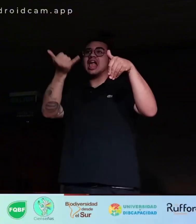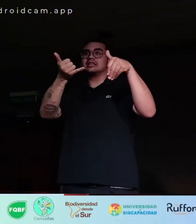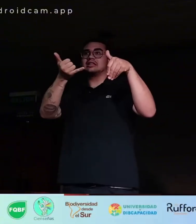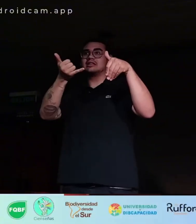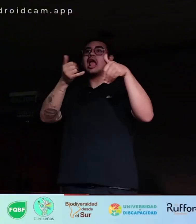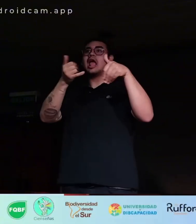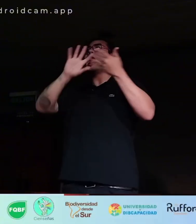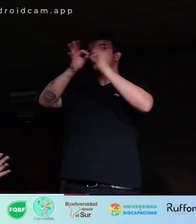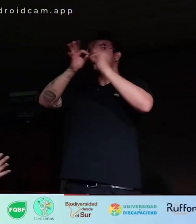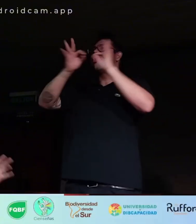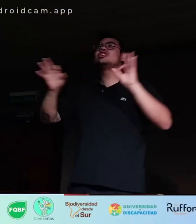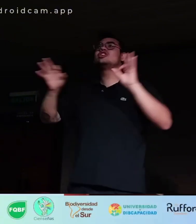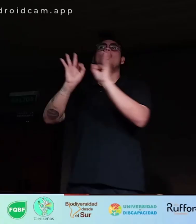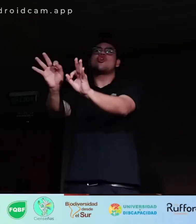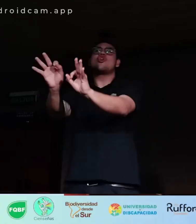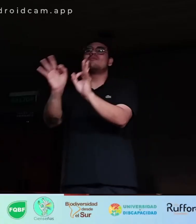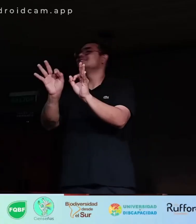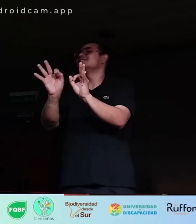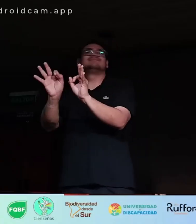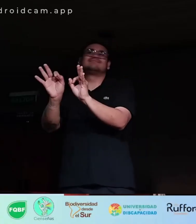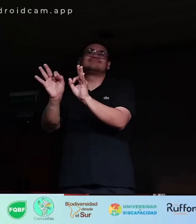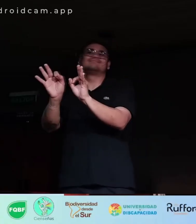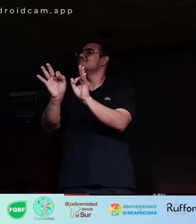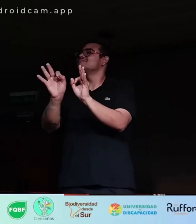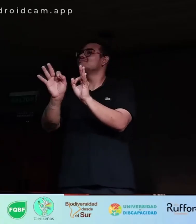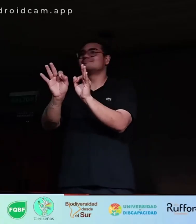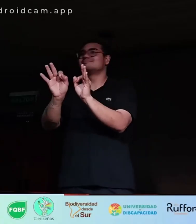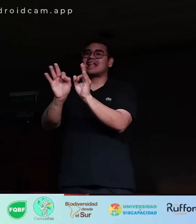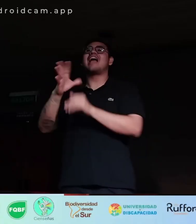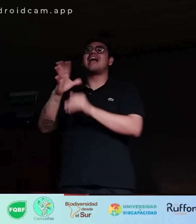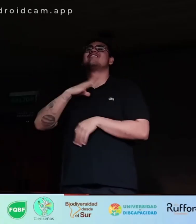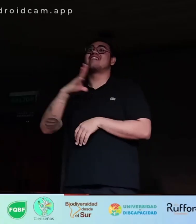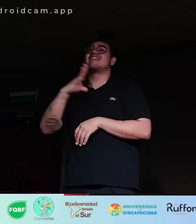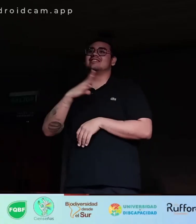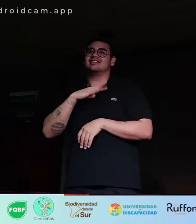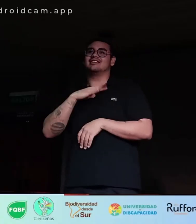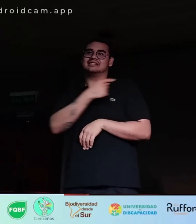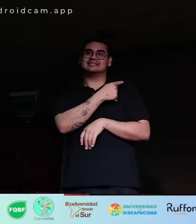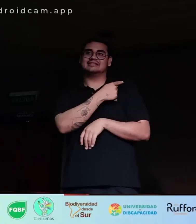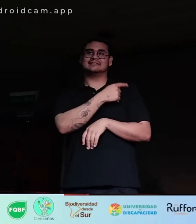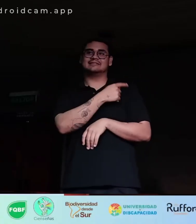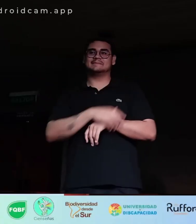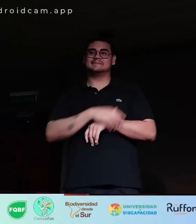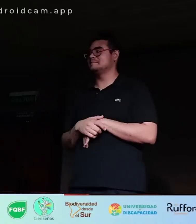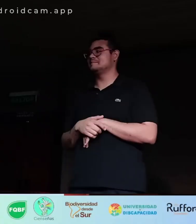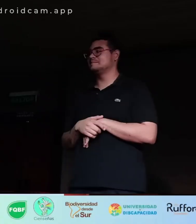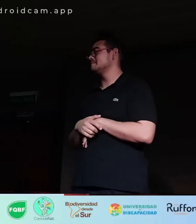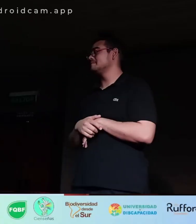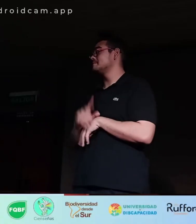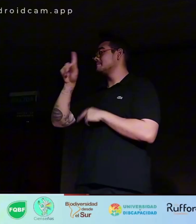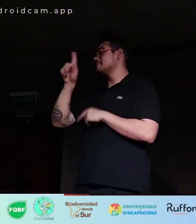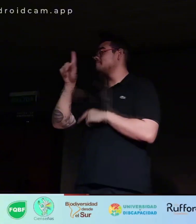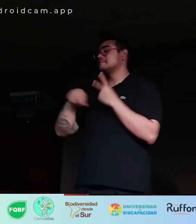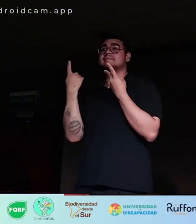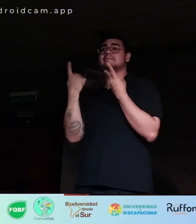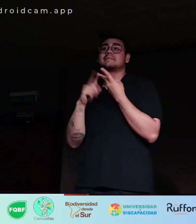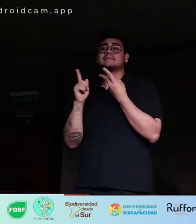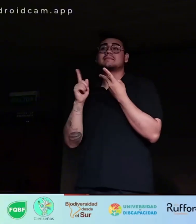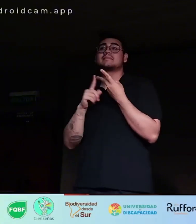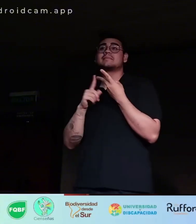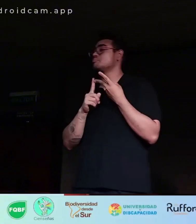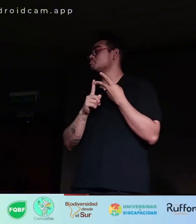en este caso, en esta versión. Y la segunda cosa que mencionar, que cuando investigué,